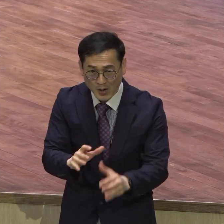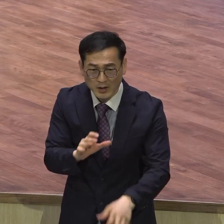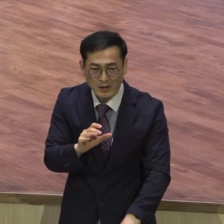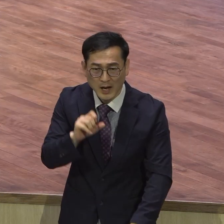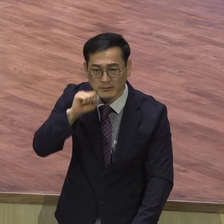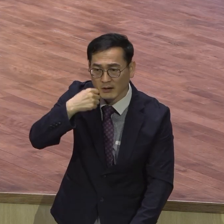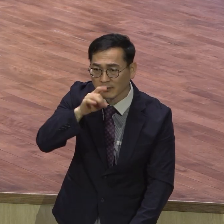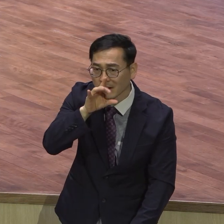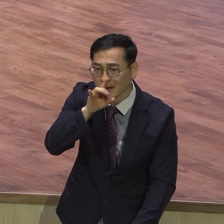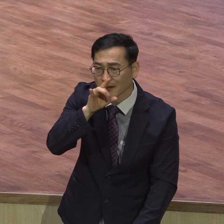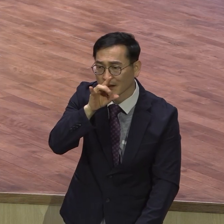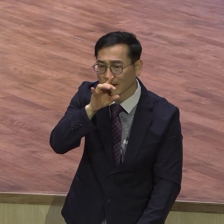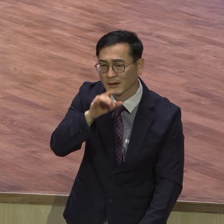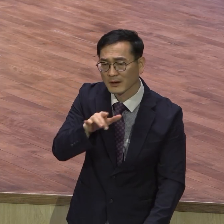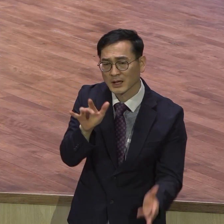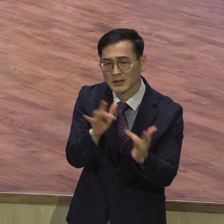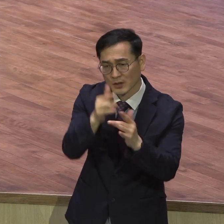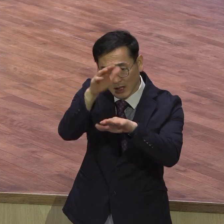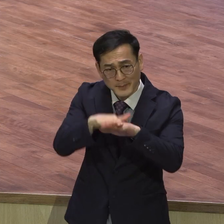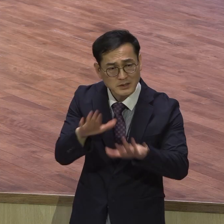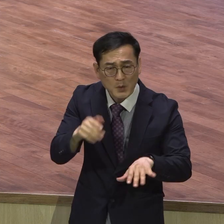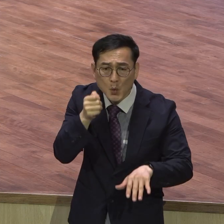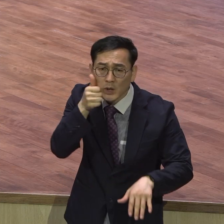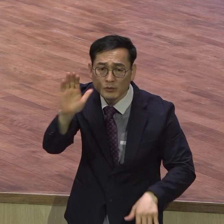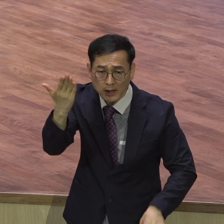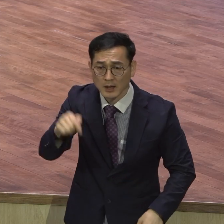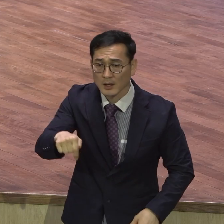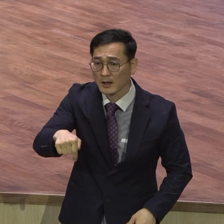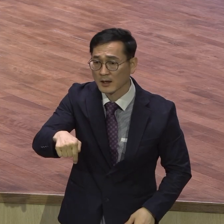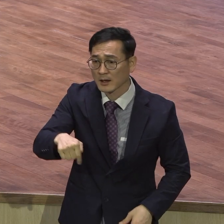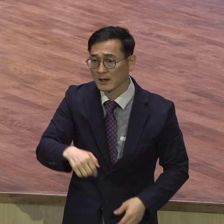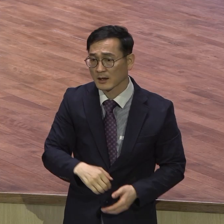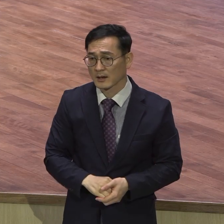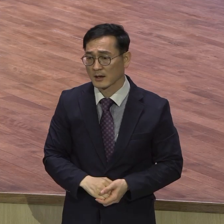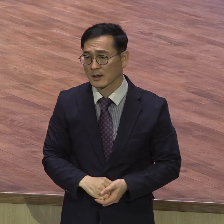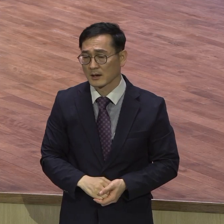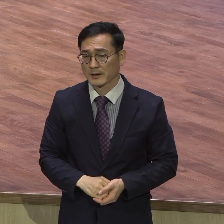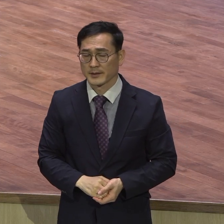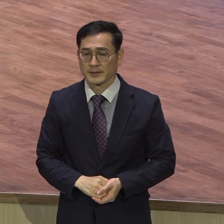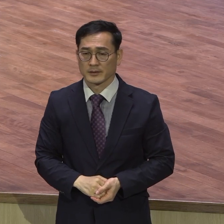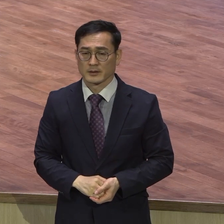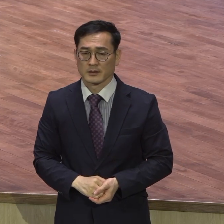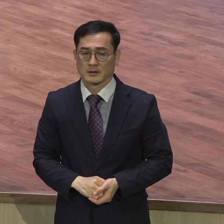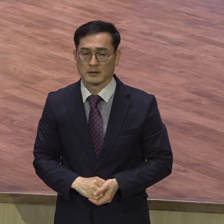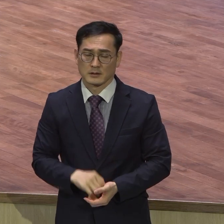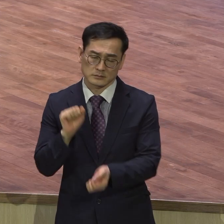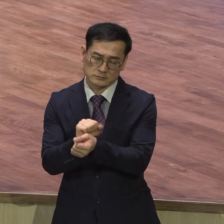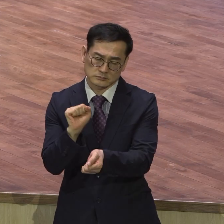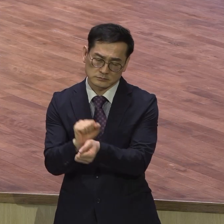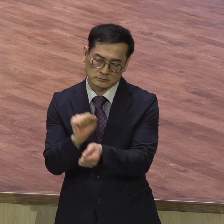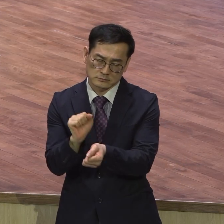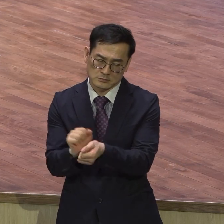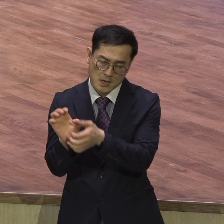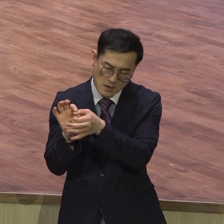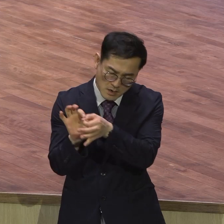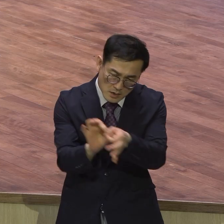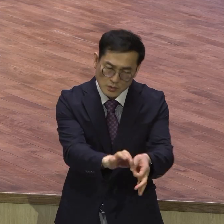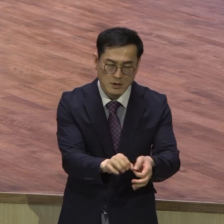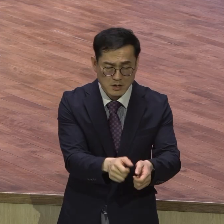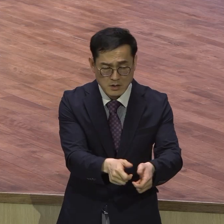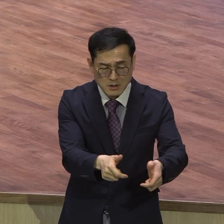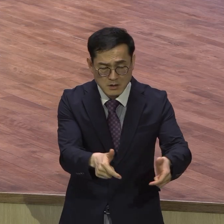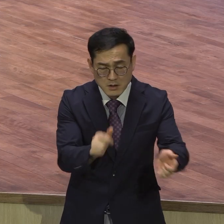거의 반년이 지금 가고 있는 거예요. 이렇게 계속해서 확진자들이 나오게 되면 계속 못 모여요.